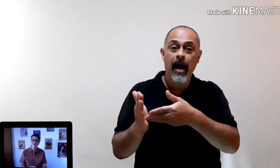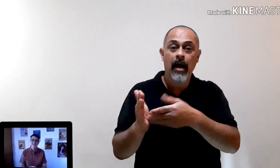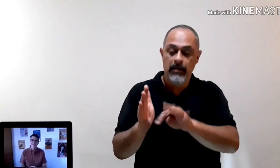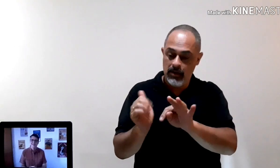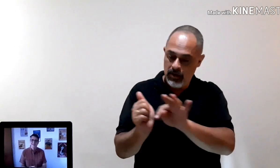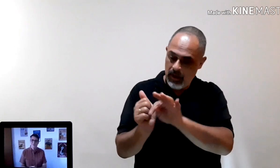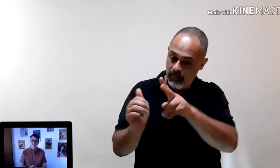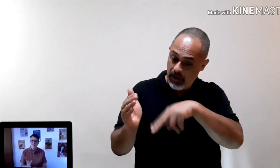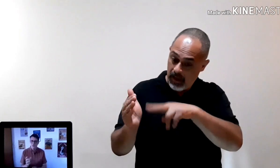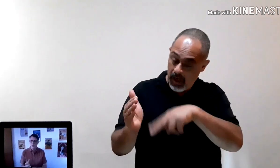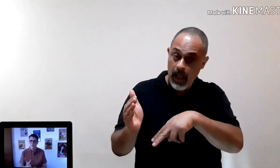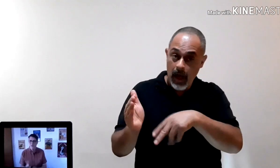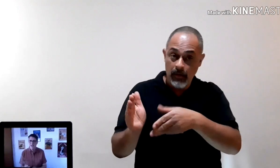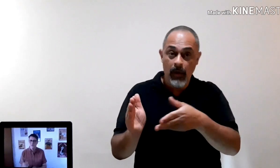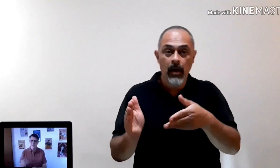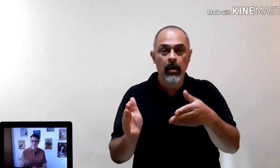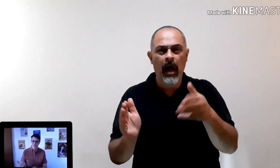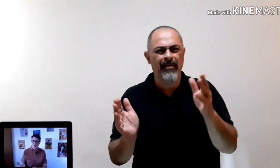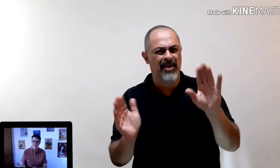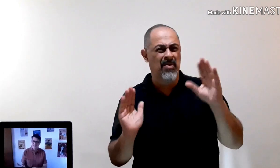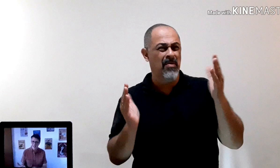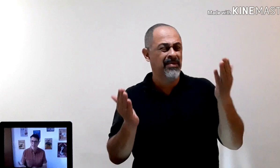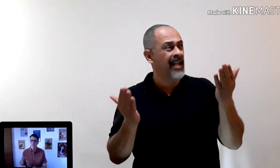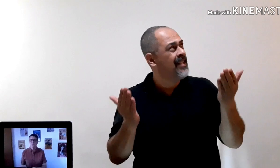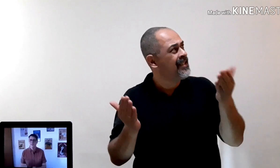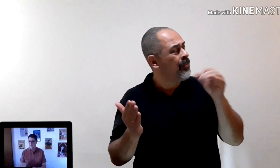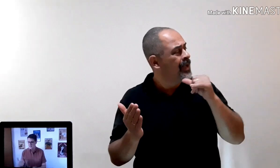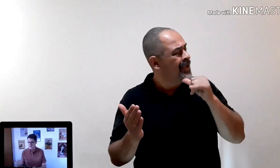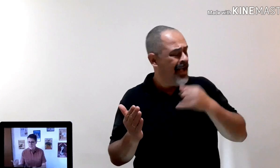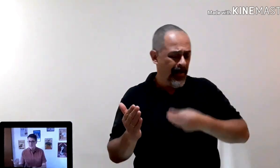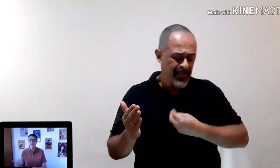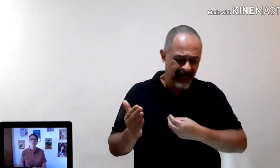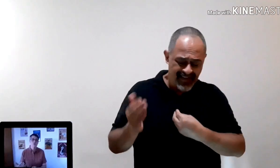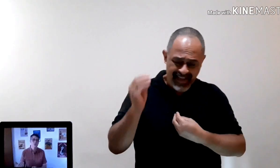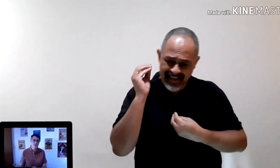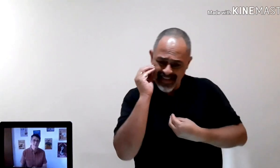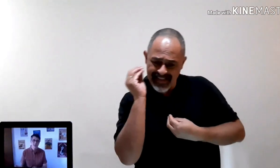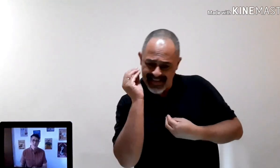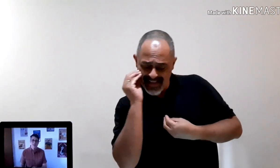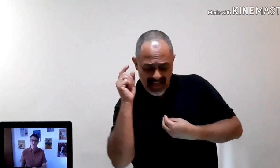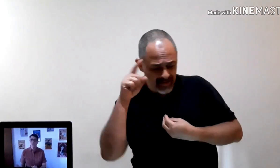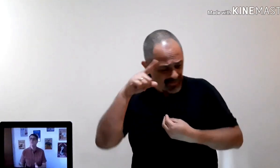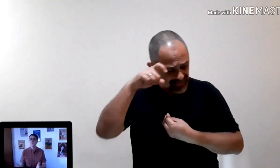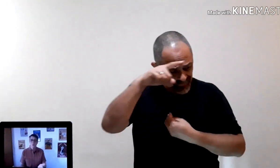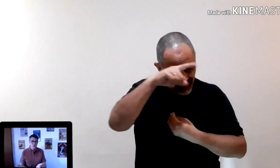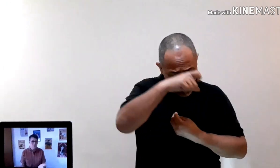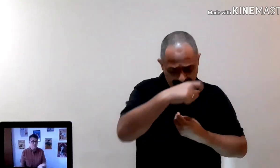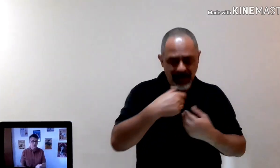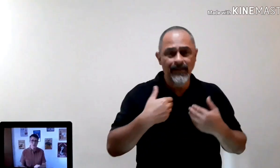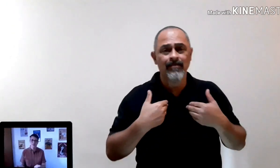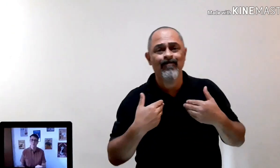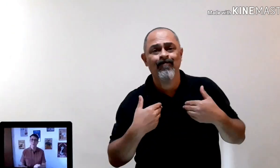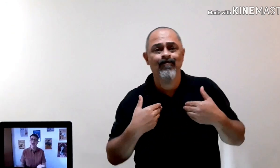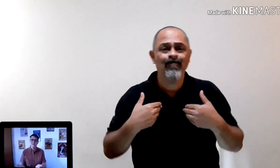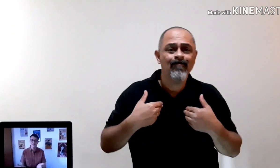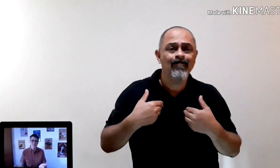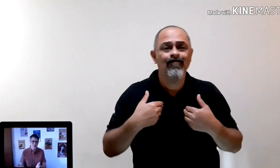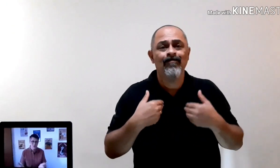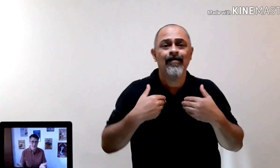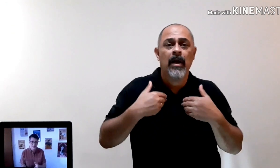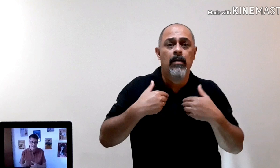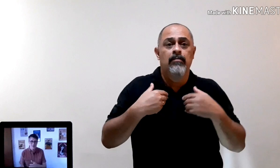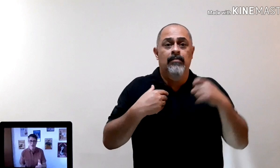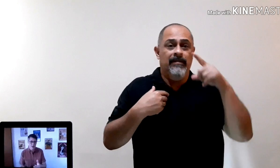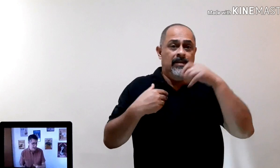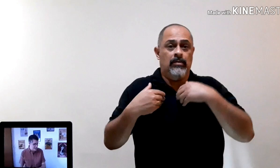meio estranho, né? Você está sendo provado, você está sendo testado, muitas vezes tendo as suas fontes, as suas